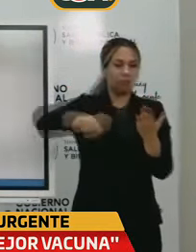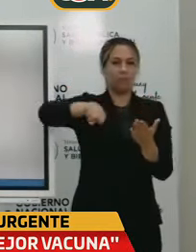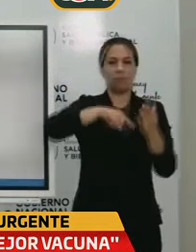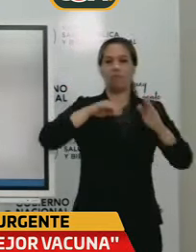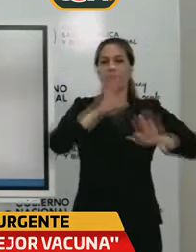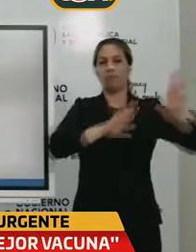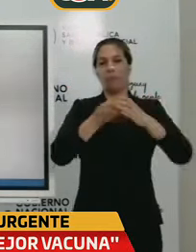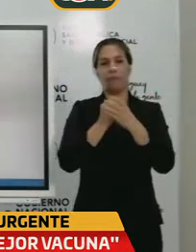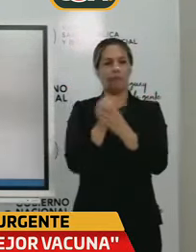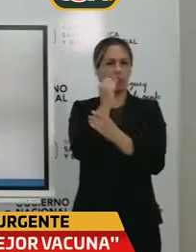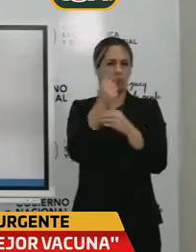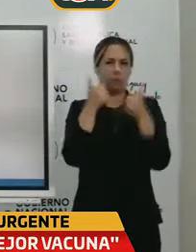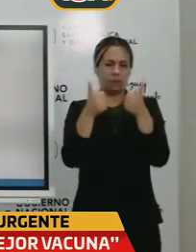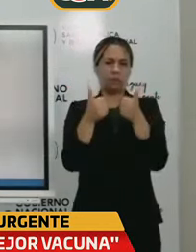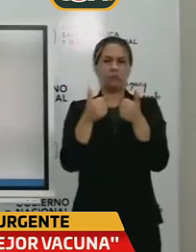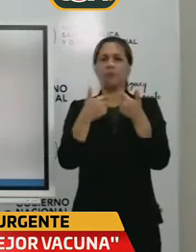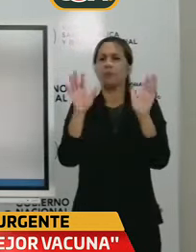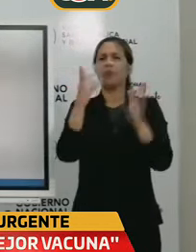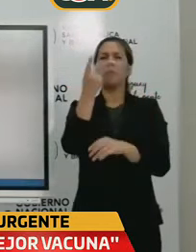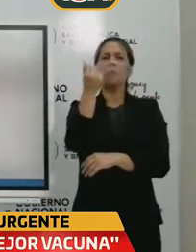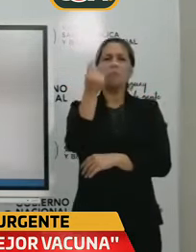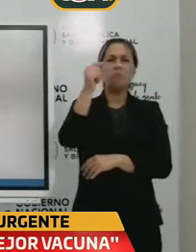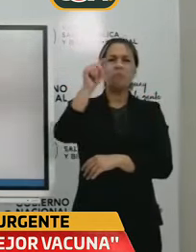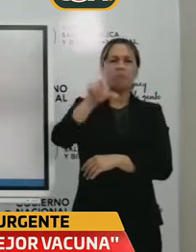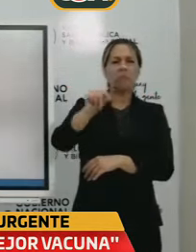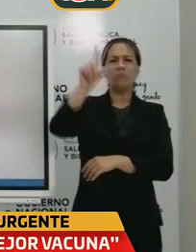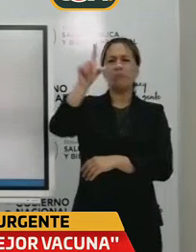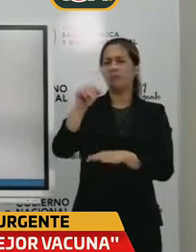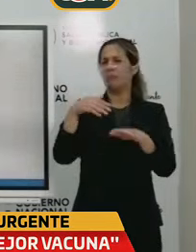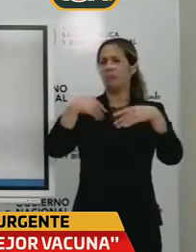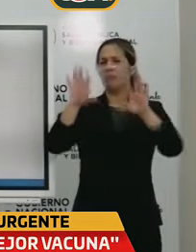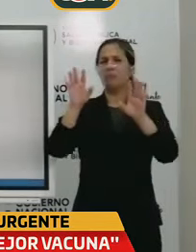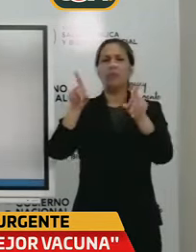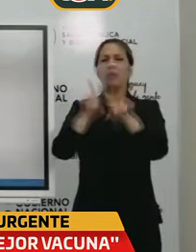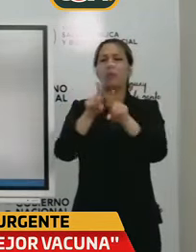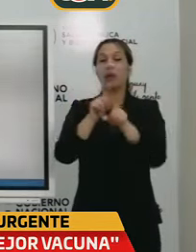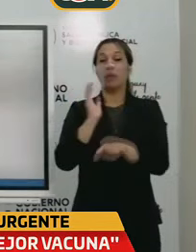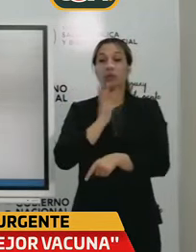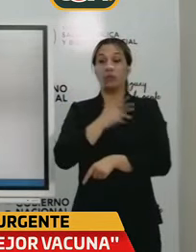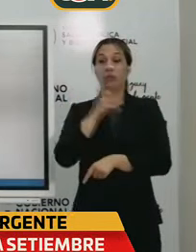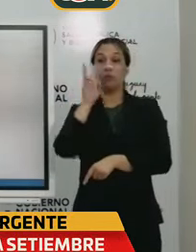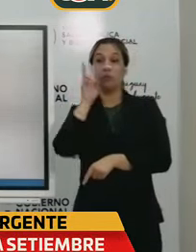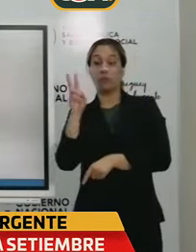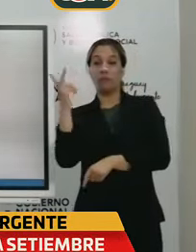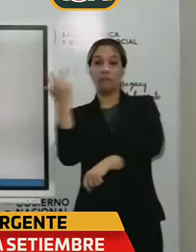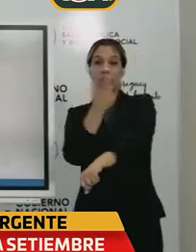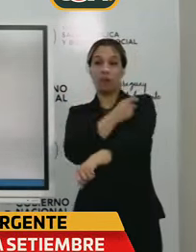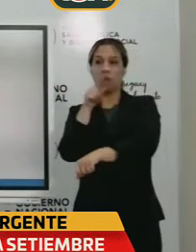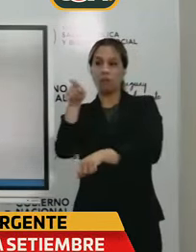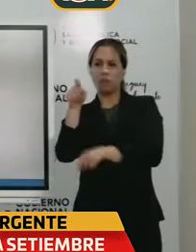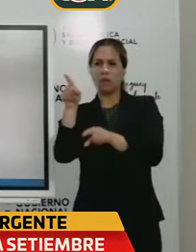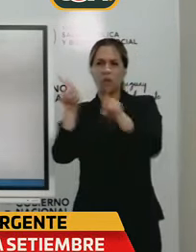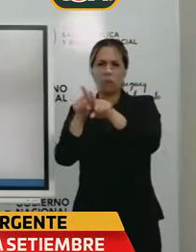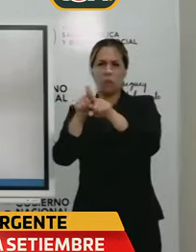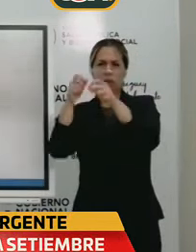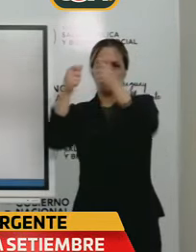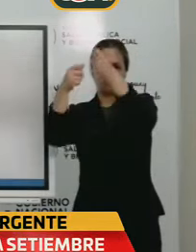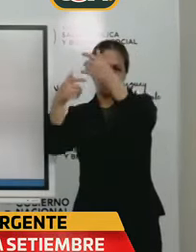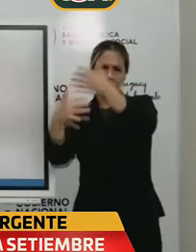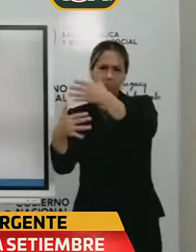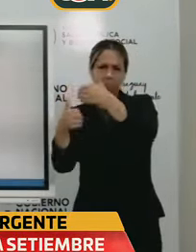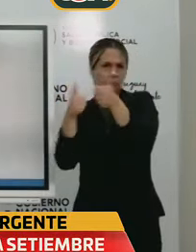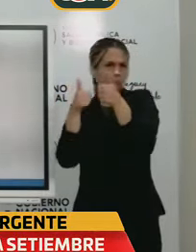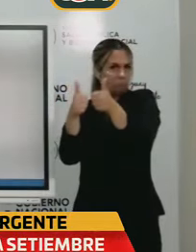Entonces, lo último sería el precio. El precio sería simplemente para desempatar. Si estamos viendo que una vacuna tiene el mismo rango de